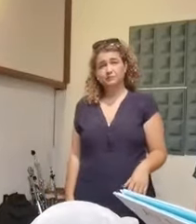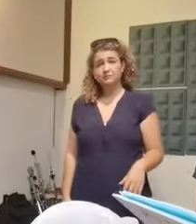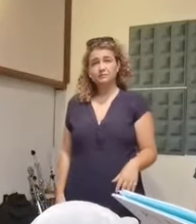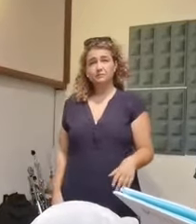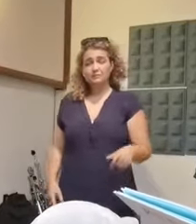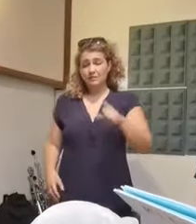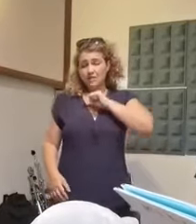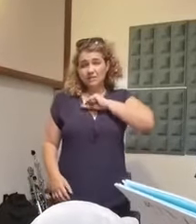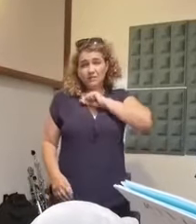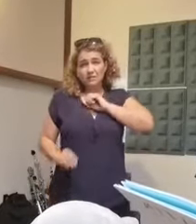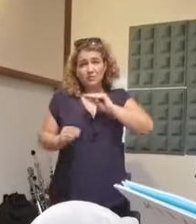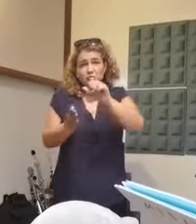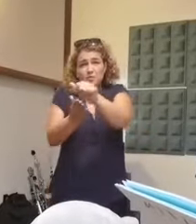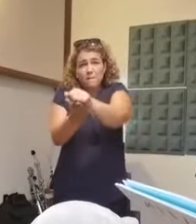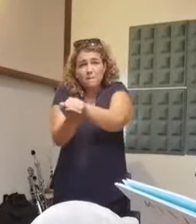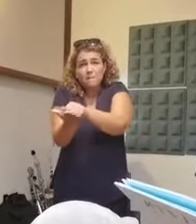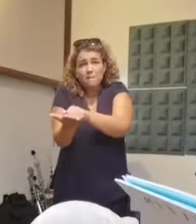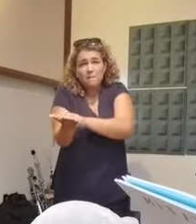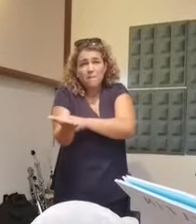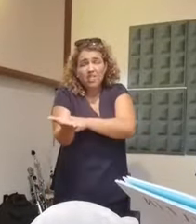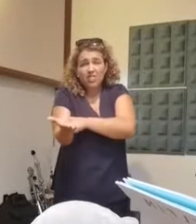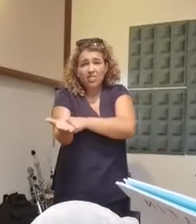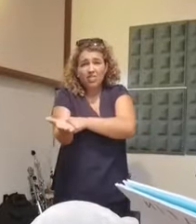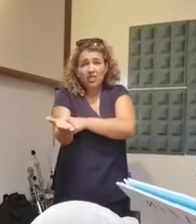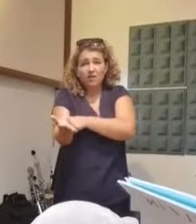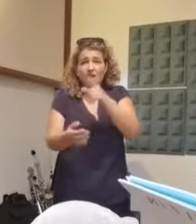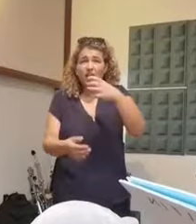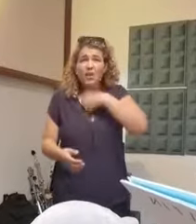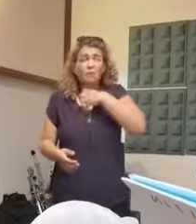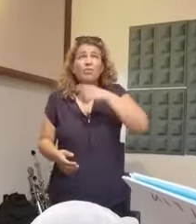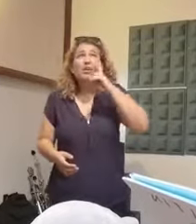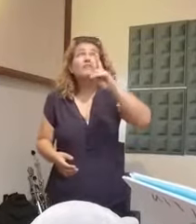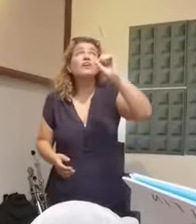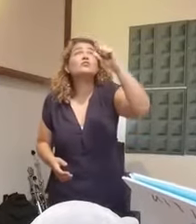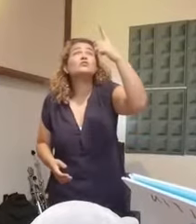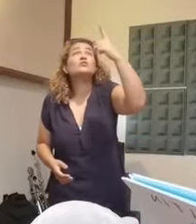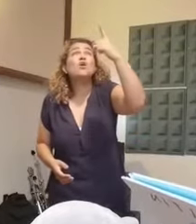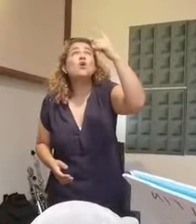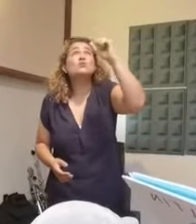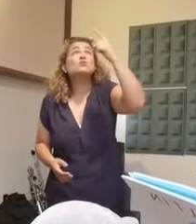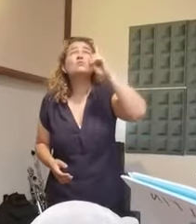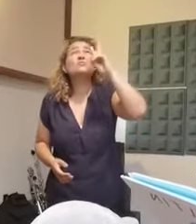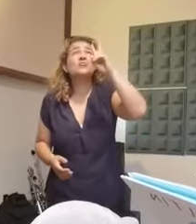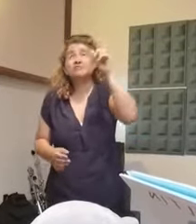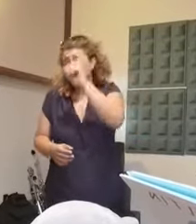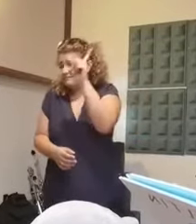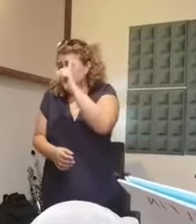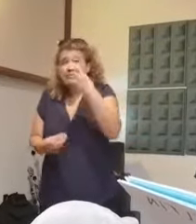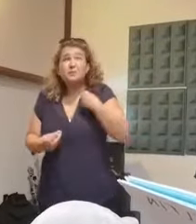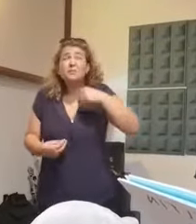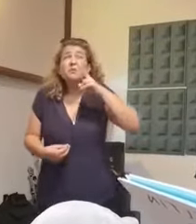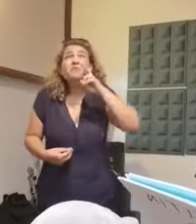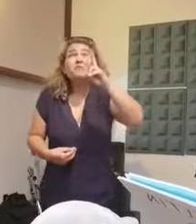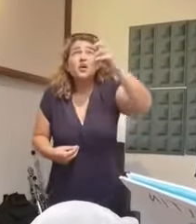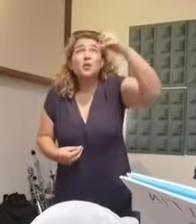Tanto vacío sentía que no podía ver el sol cuando salía, cada vez que veía su